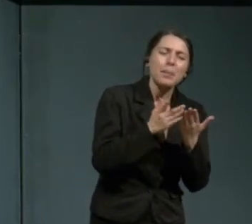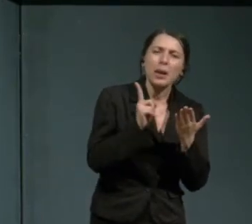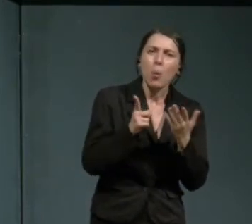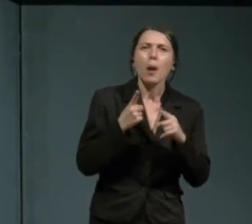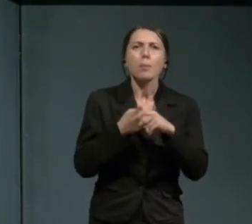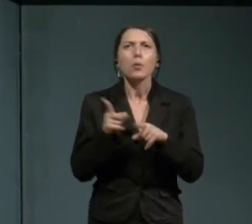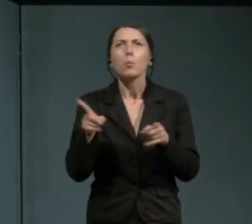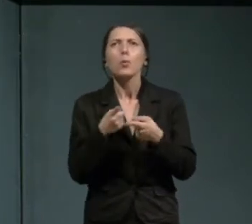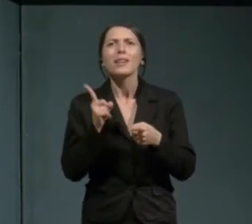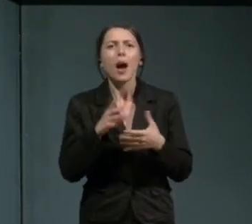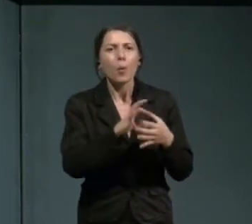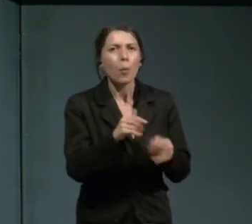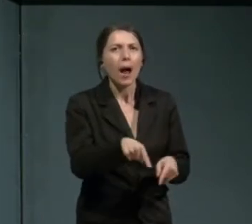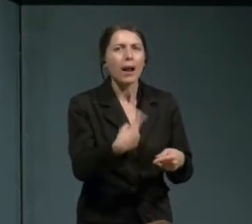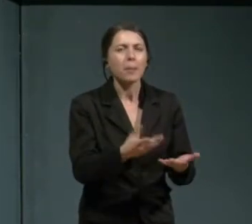romanzo